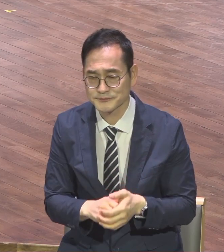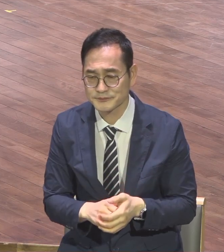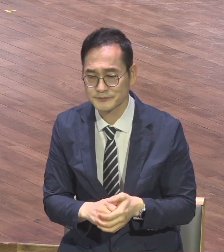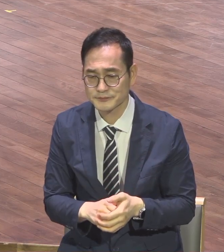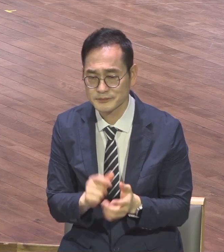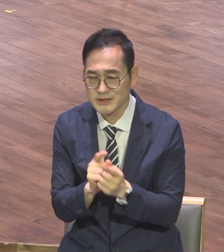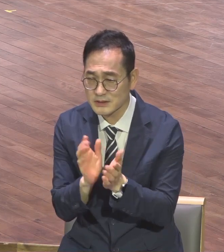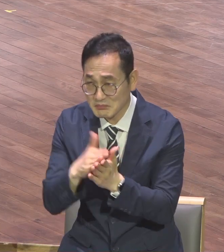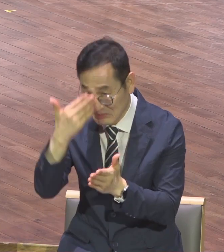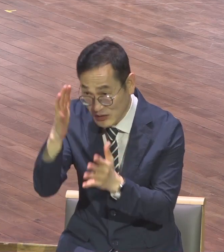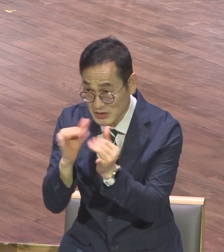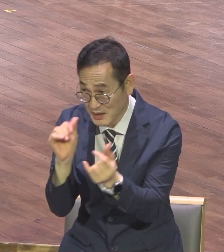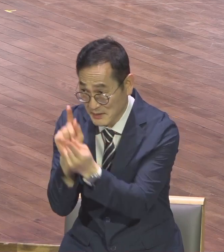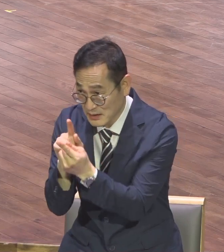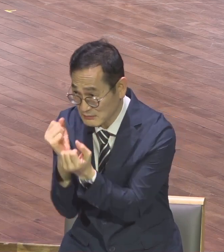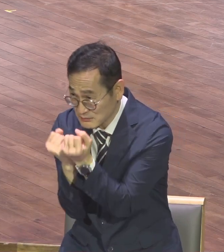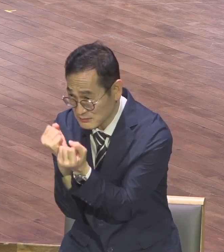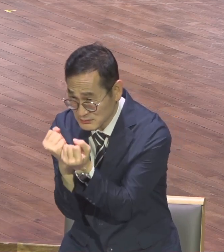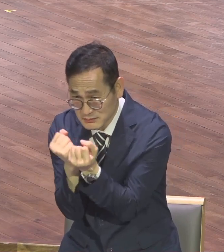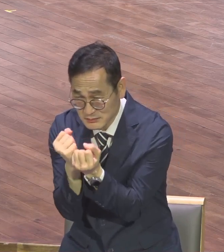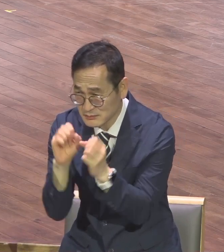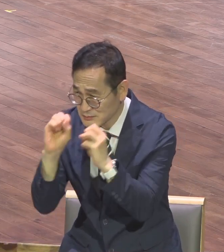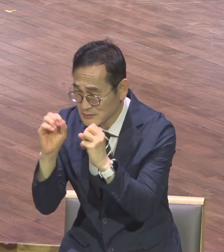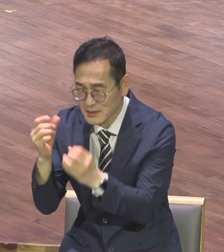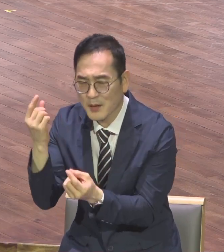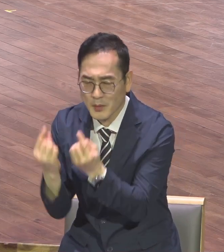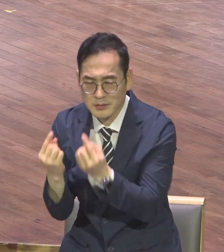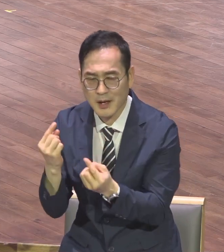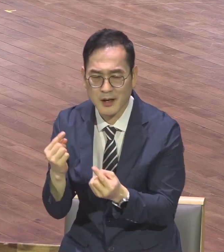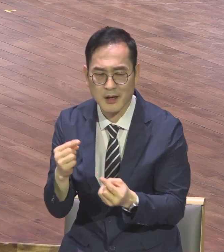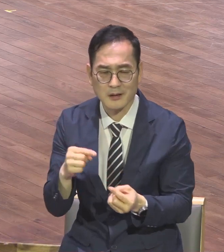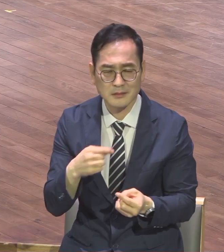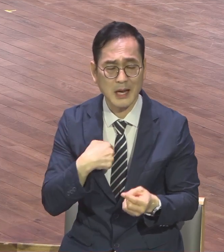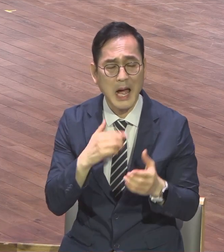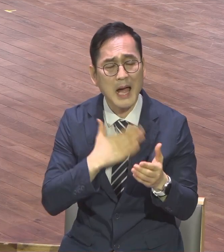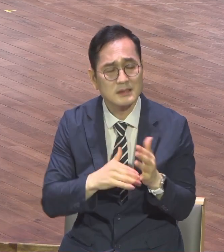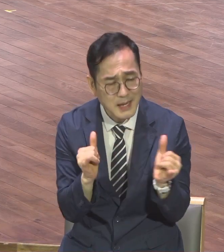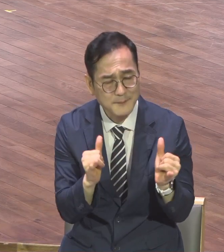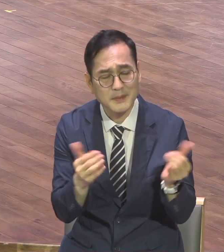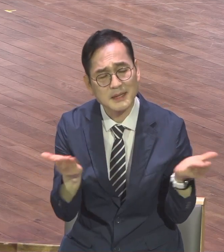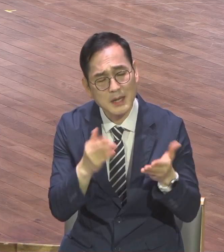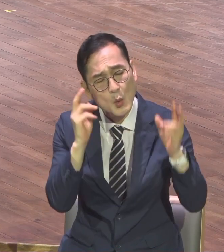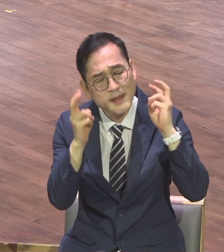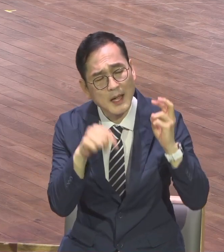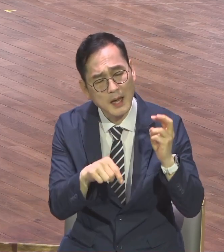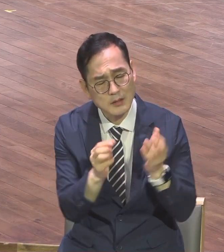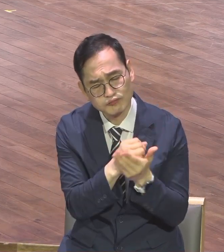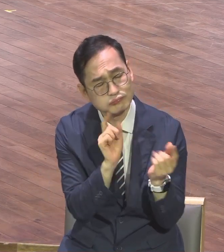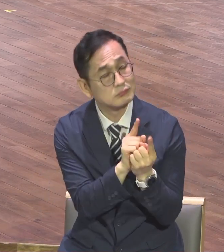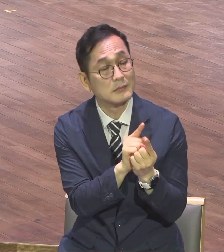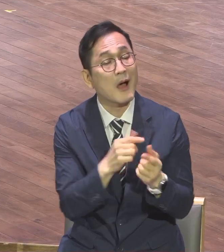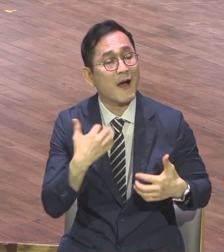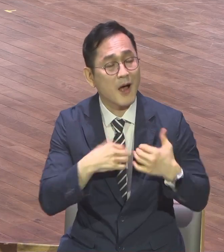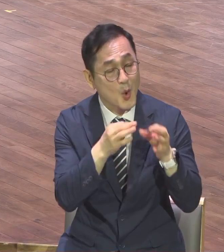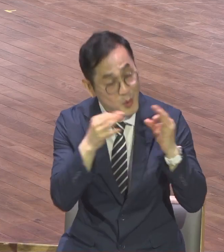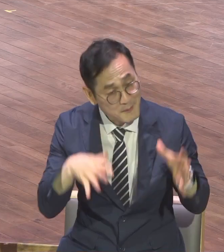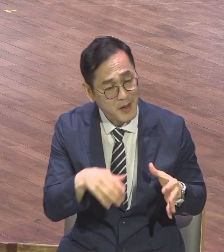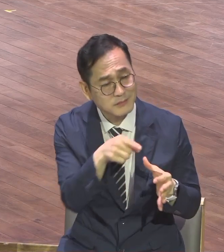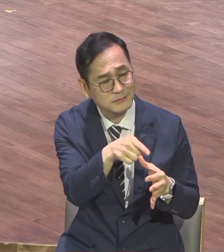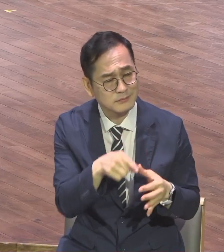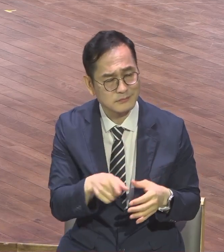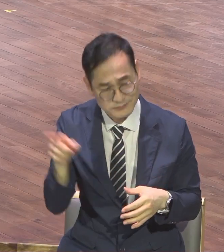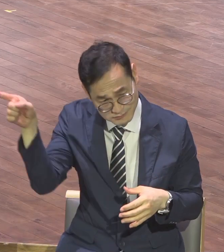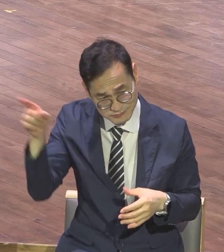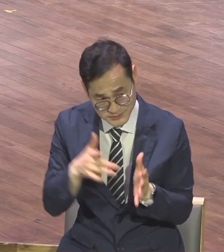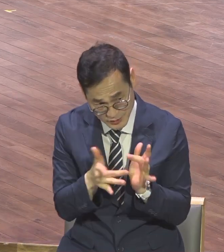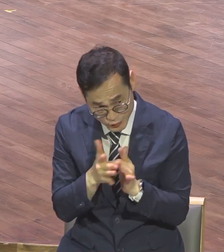있겠지만은 일반적으로 그 직장 생활하면서 만나는 사람에게 일하러 갔다가 우연히 만난 사람에게 은행에 돈